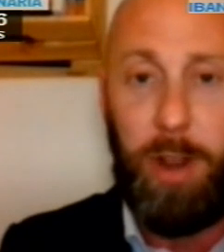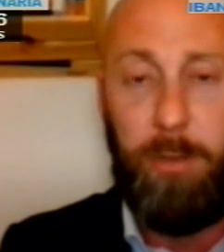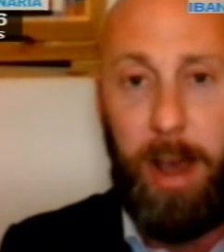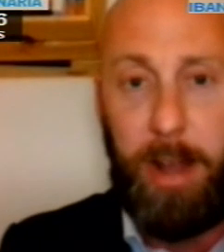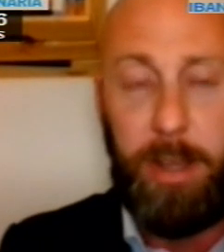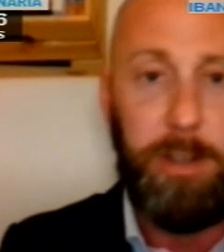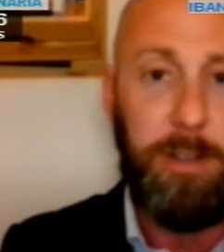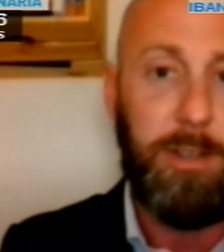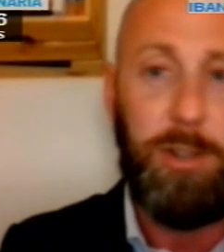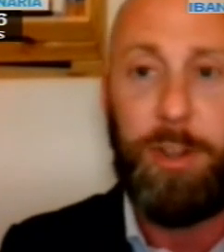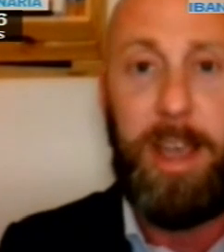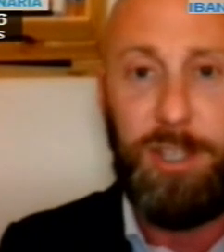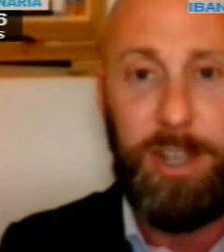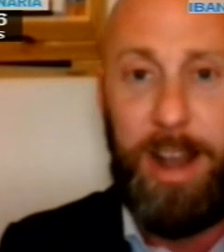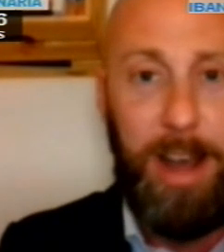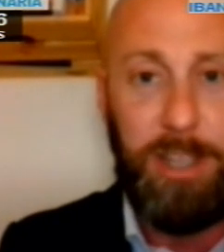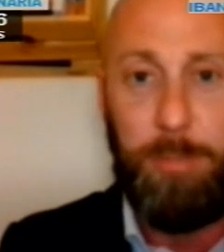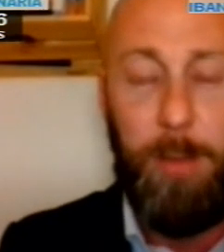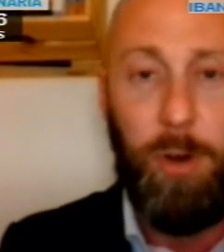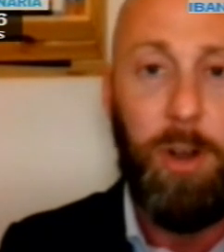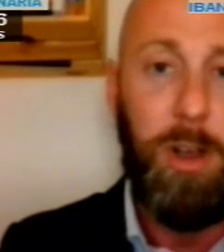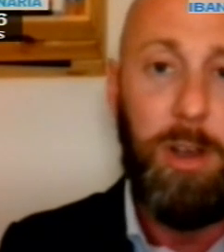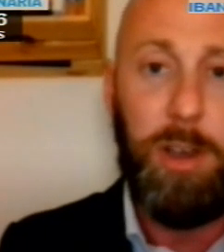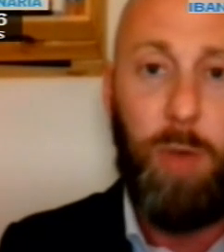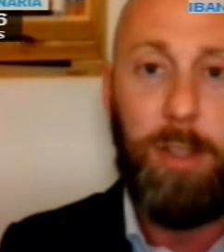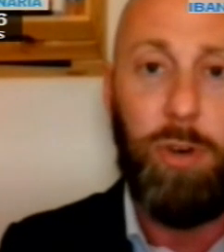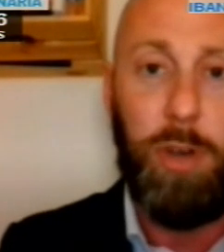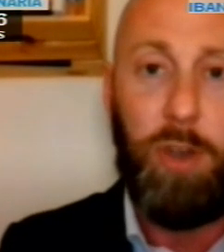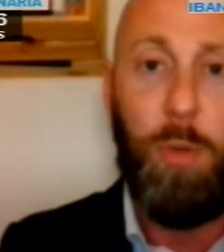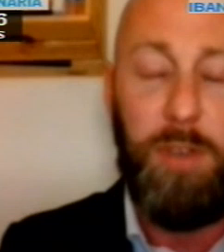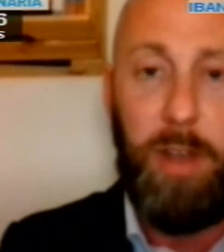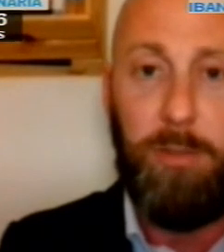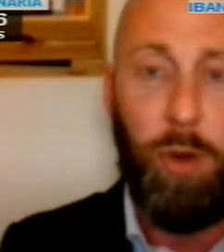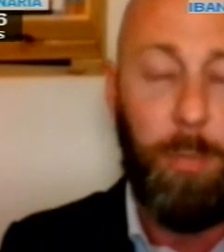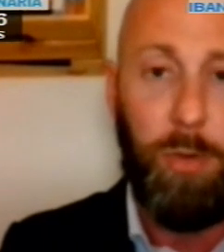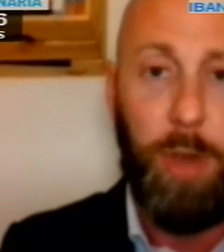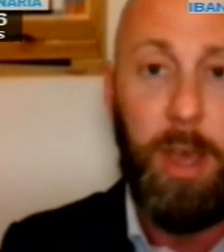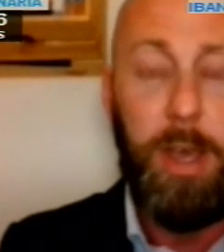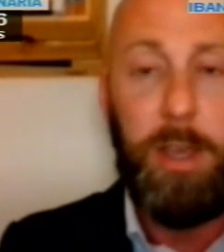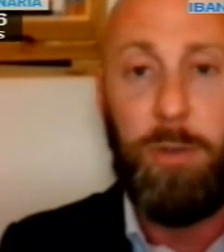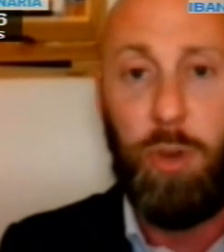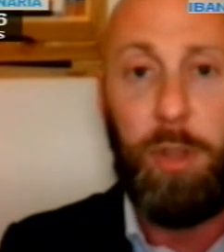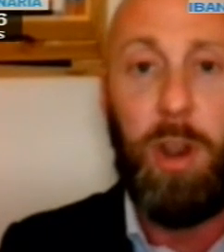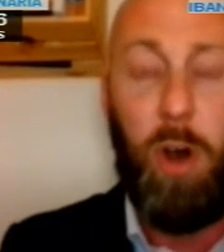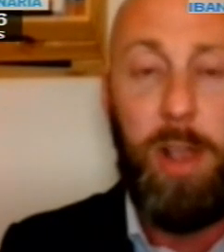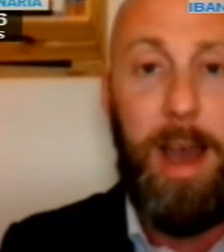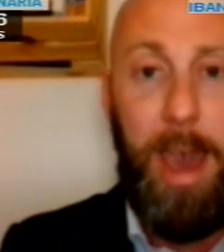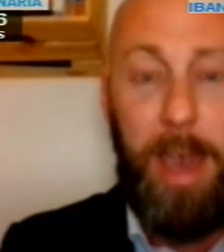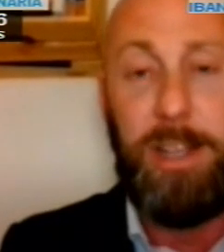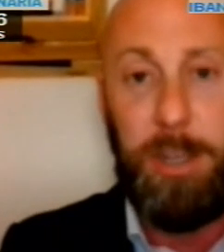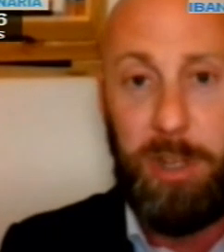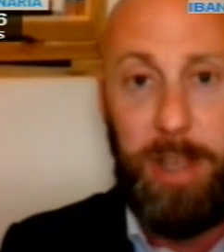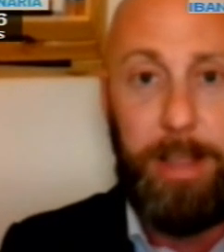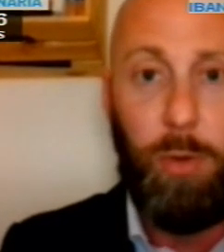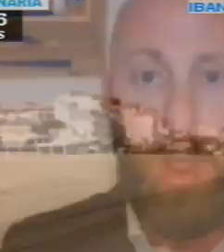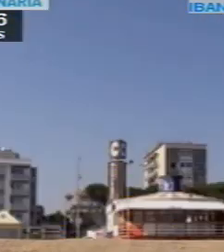aprire, a voler lavorare. Il nord-est in generale sappiamo quanto e come vive il lavoro, per cui in questo momento la voglia è